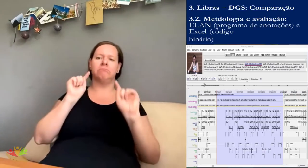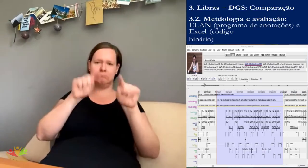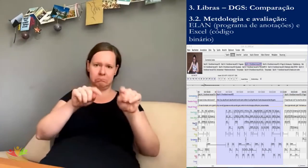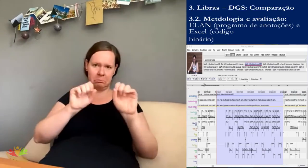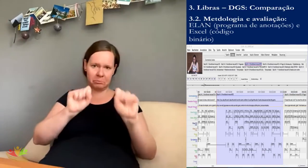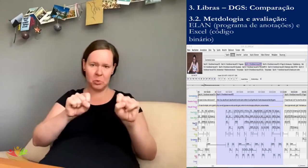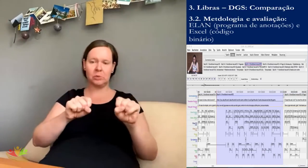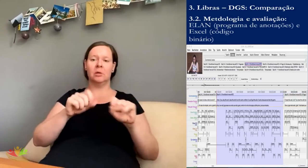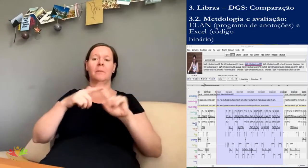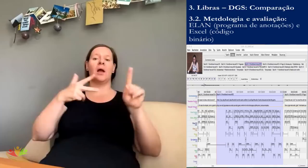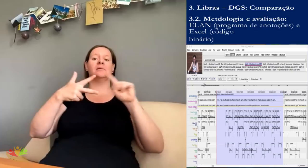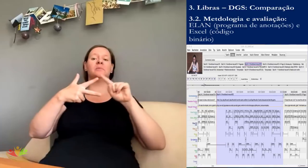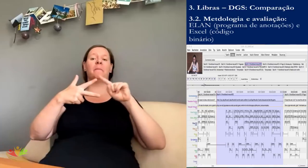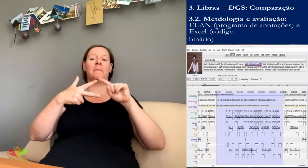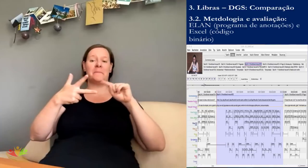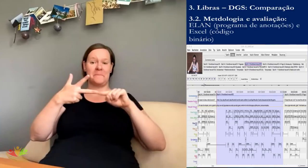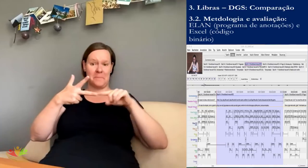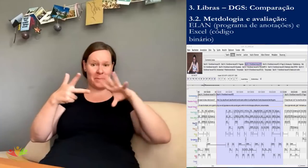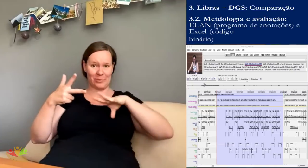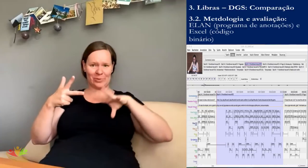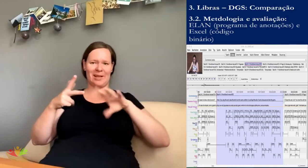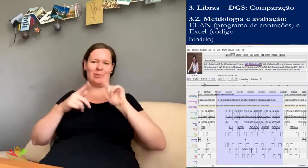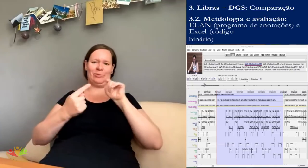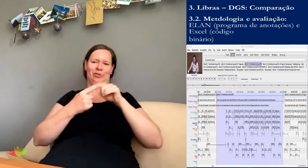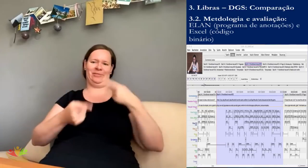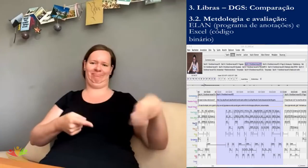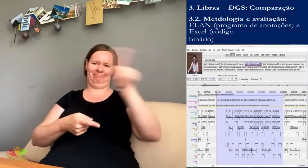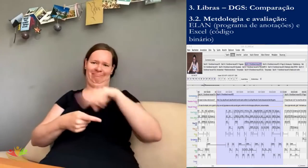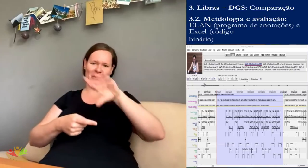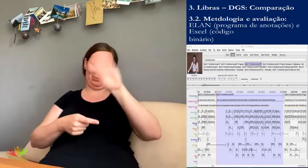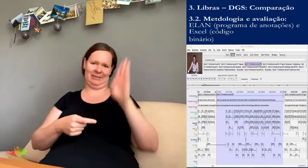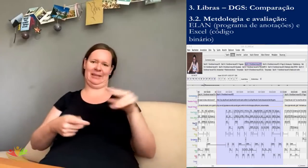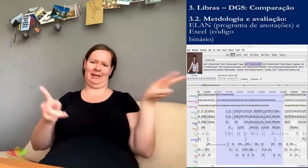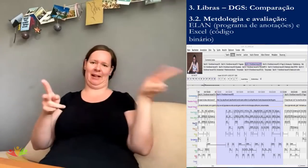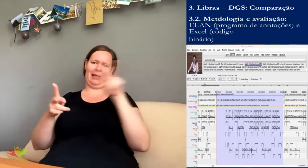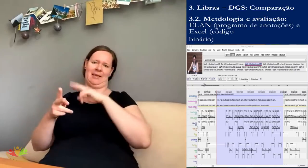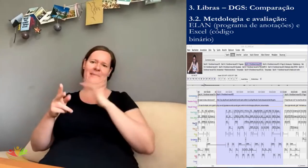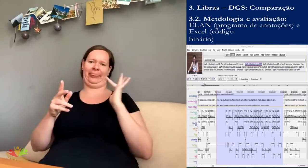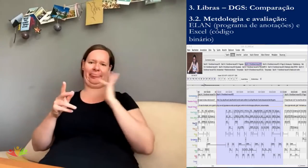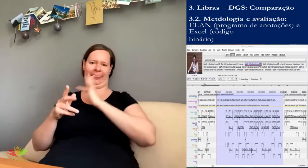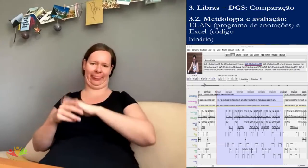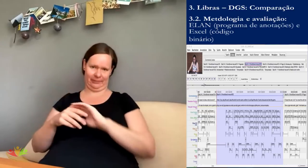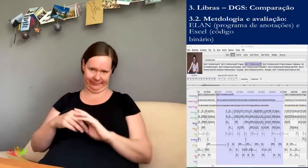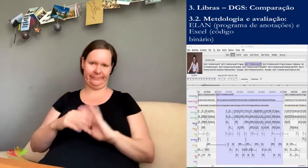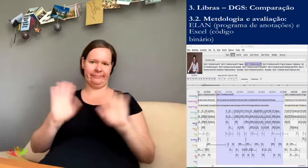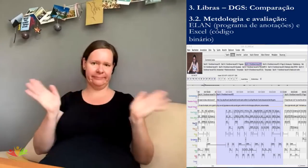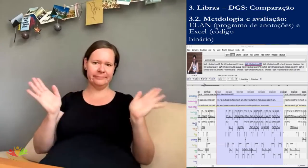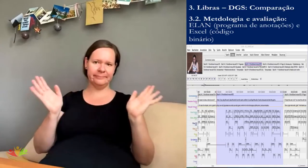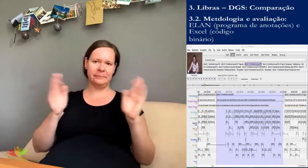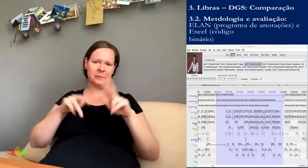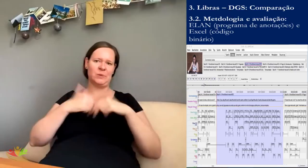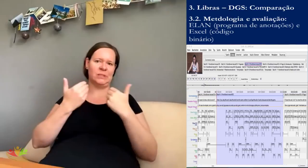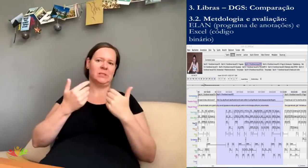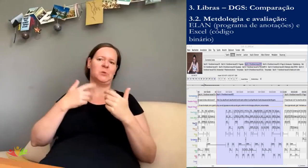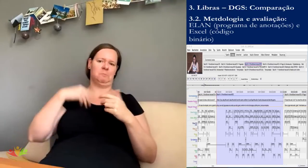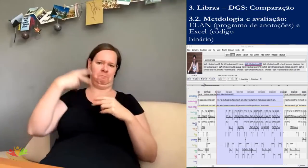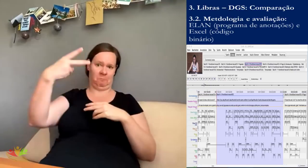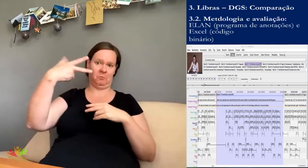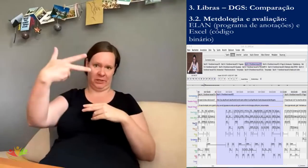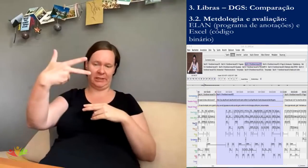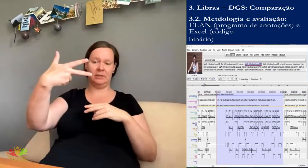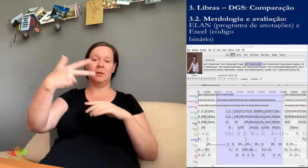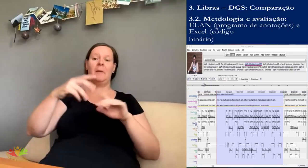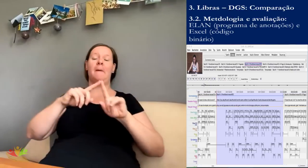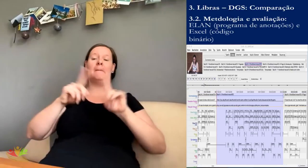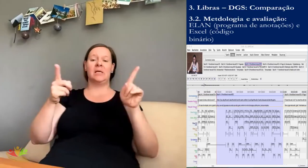binacional. Concordam? Então, as pessoas poderiam ter acesso à tradução tanto em português como